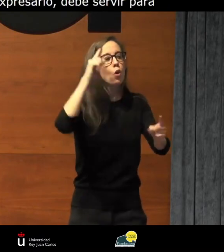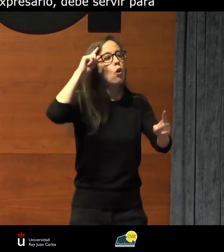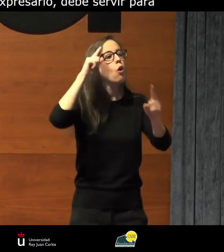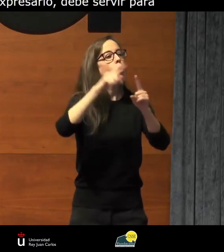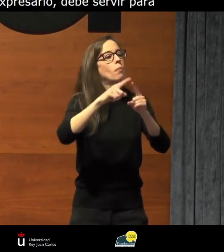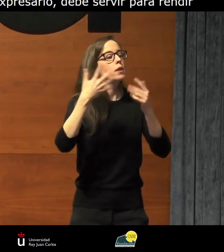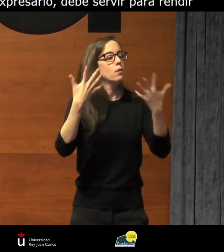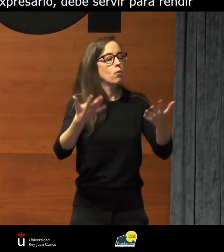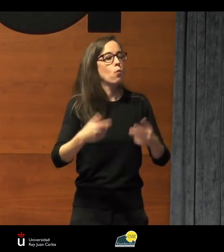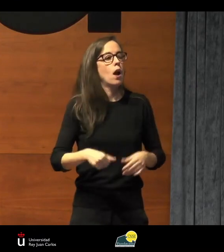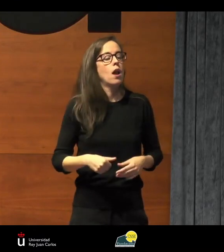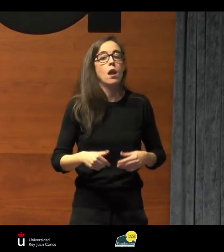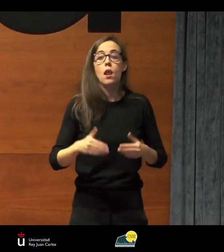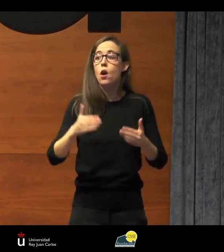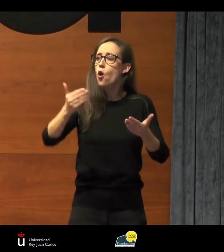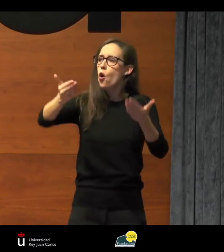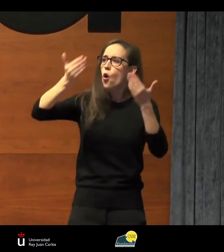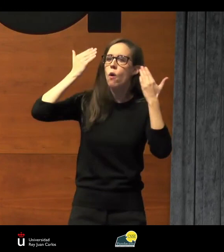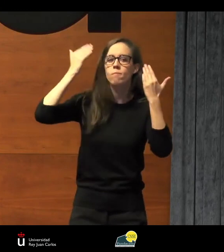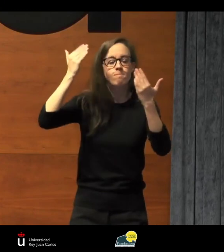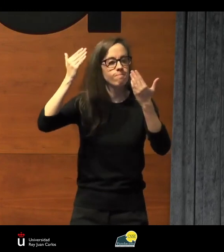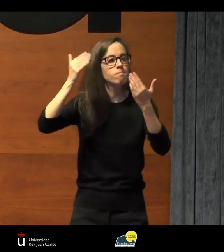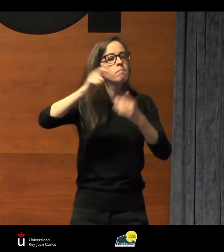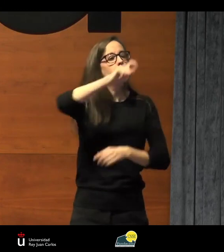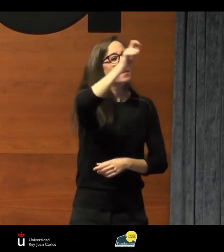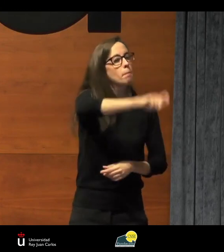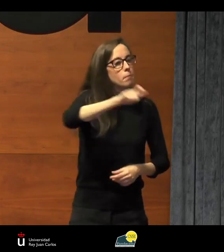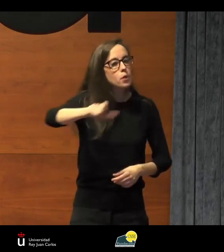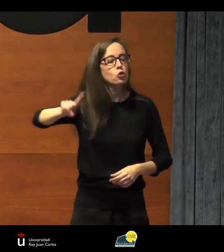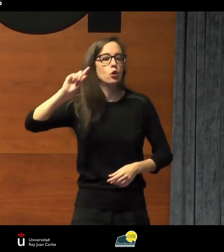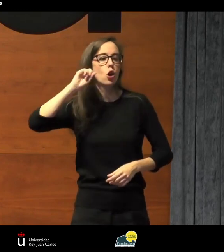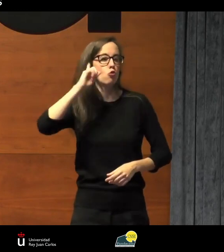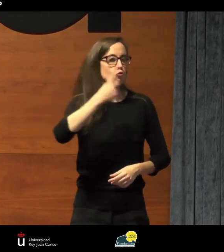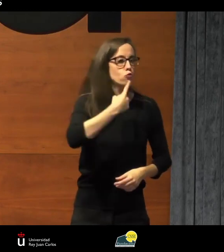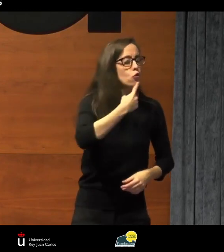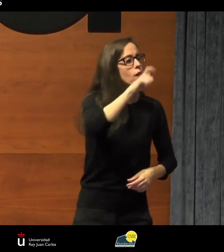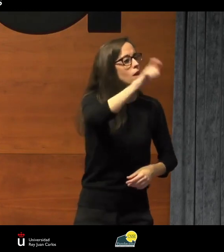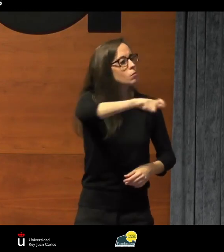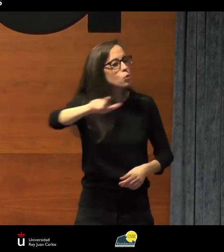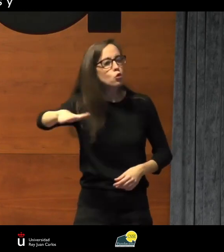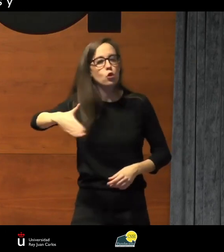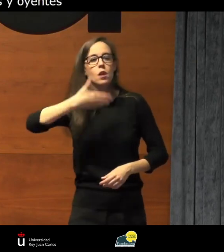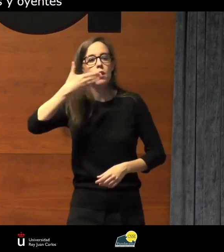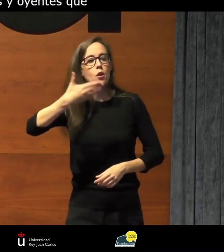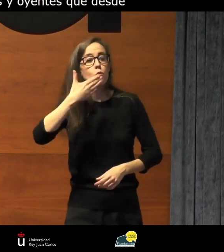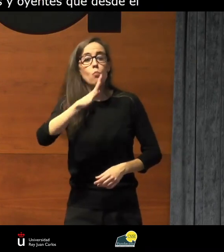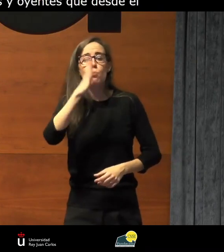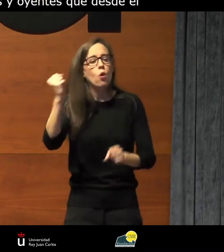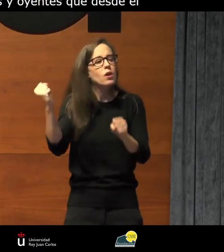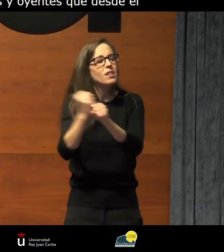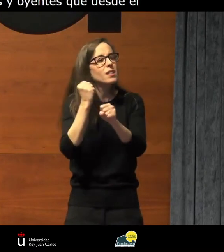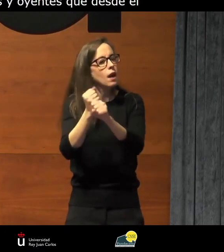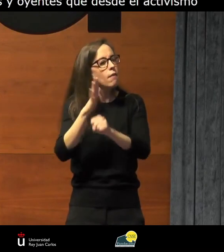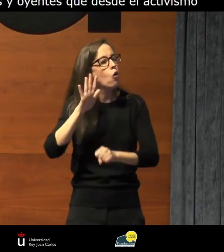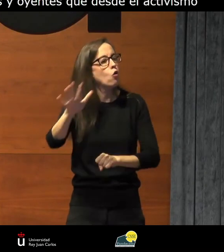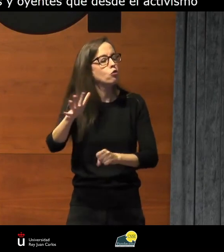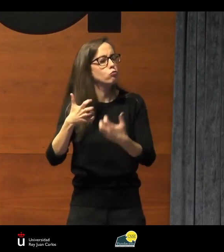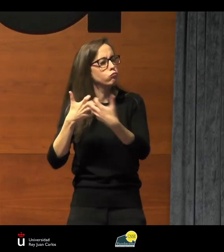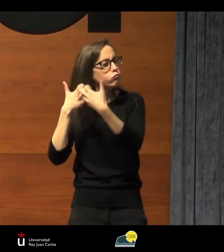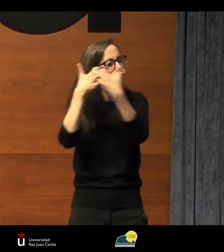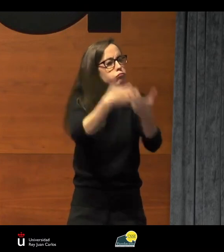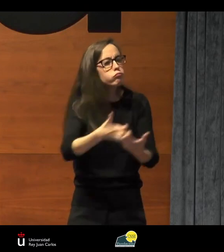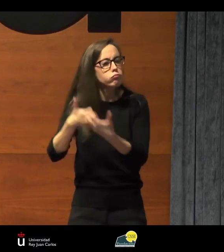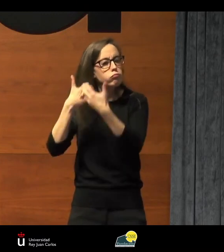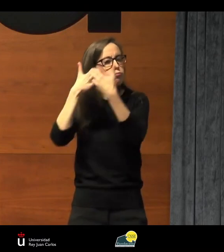a tantas personas sordas y oyentes que desde el activismo sereno han dado un